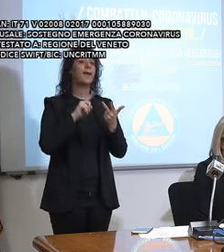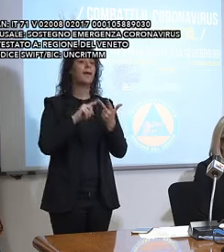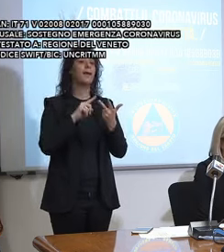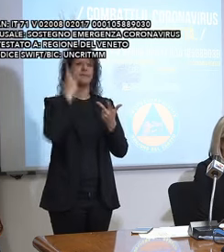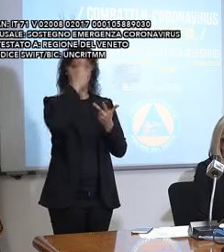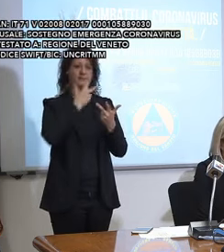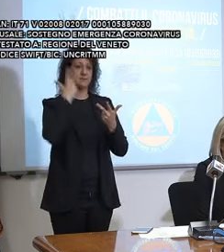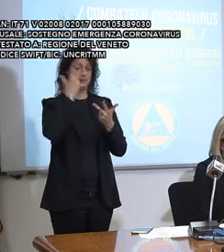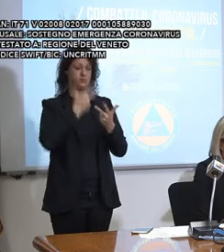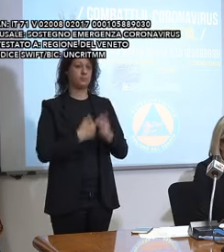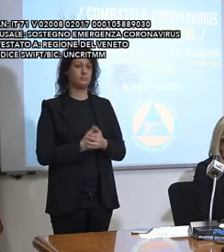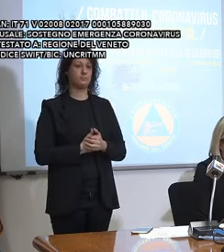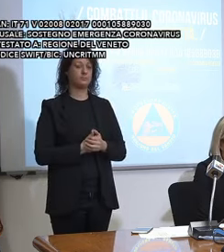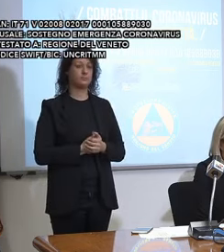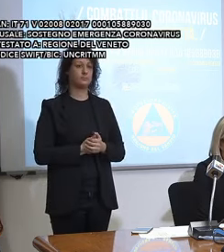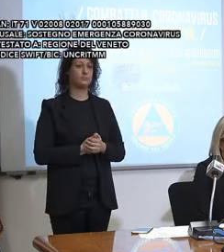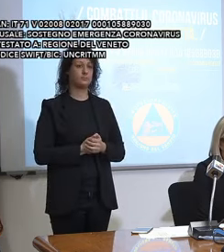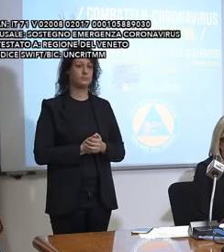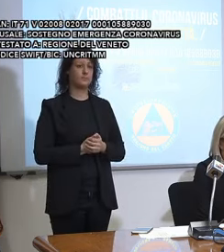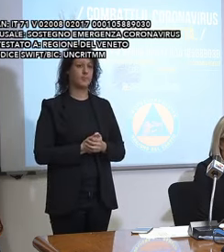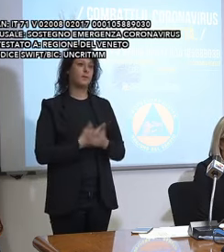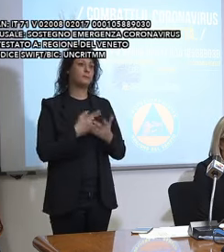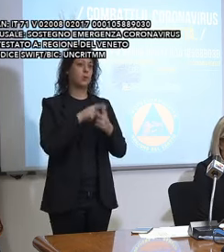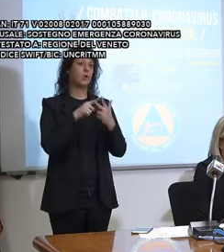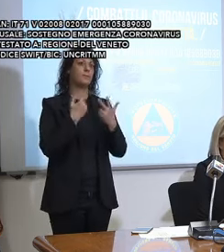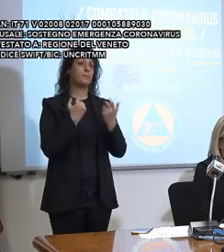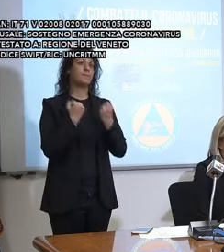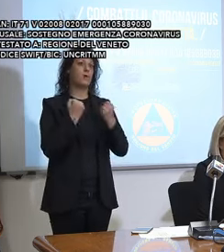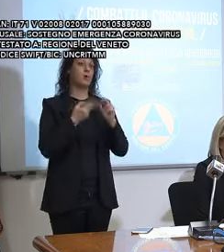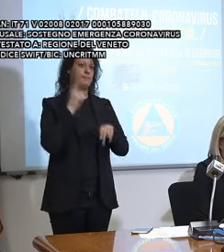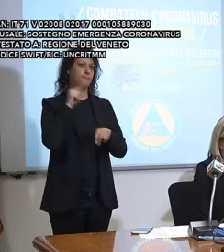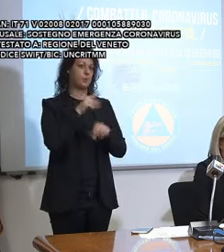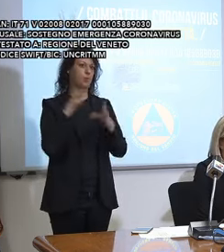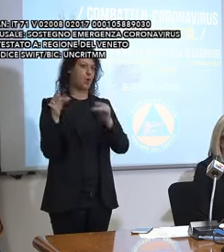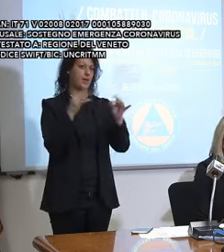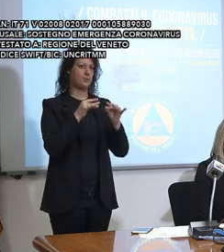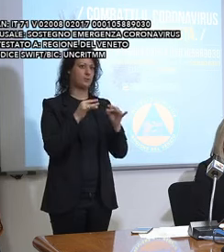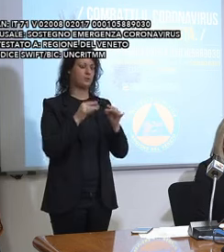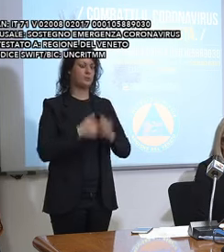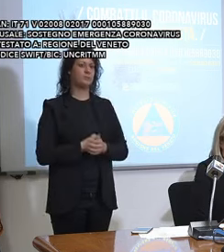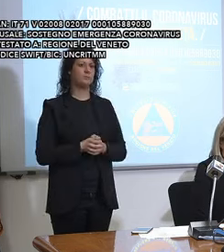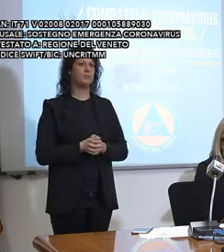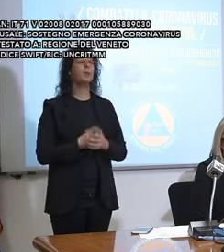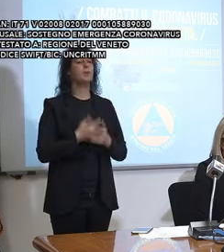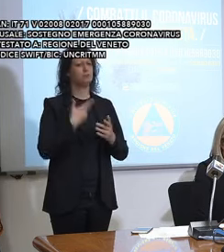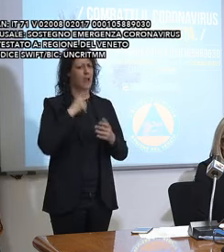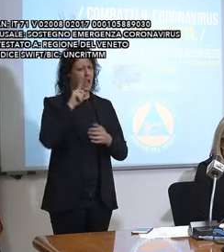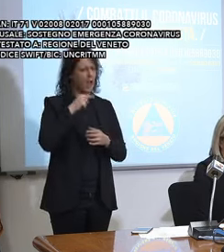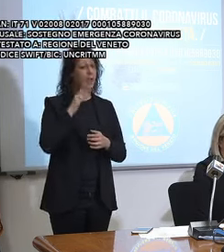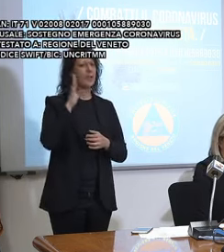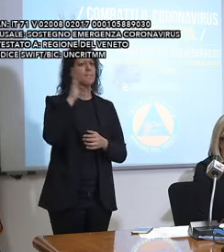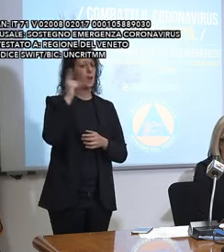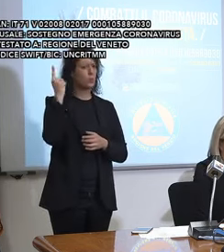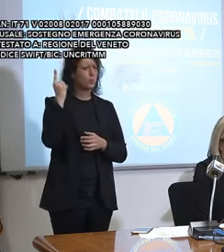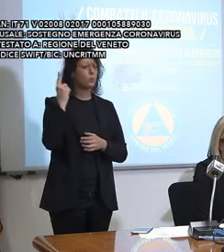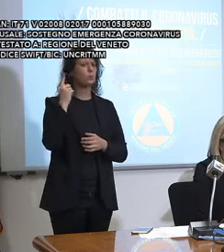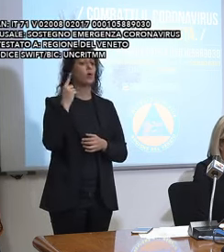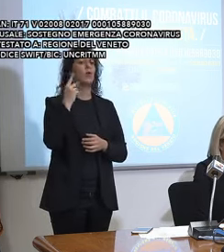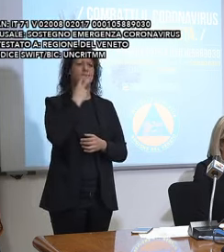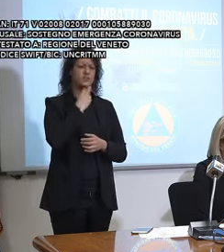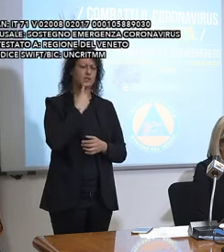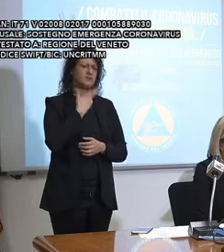trevigiana in maniera diciamo un po' più forte. Vediamo che poi ci sono anche nel Belluno, nel Vicentino eccetera, però